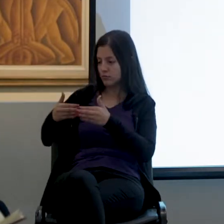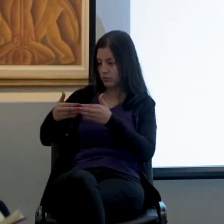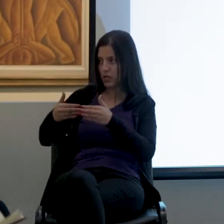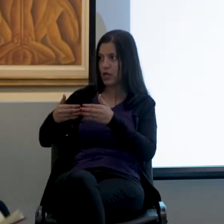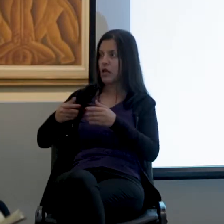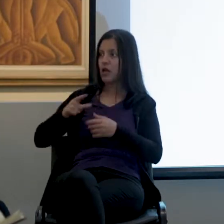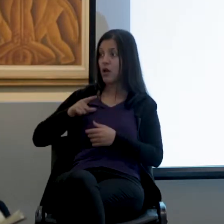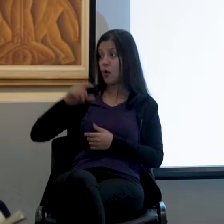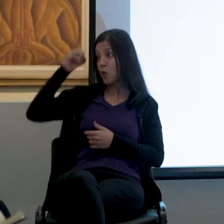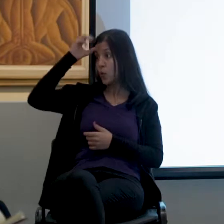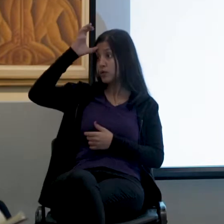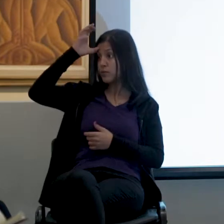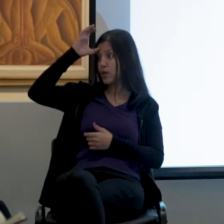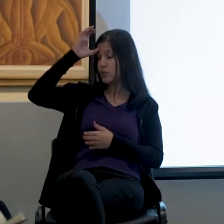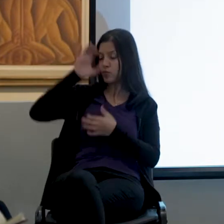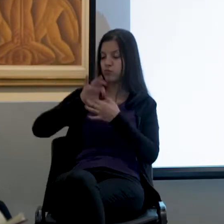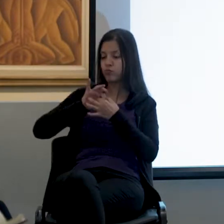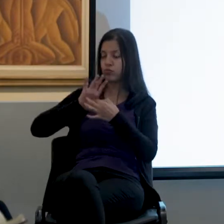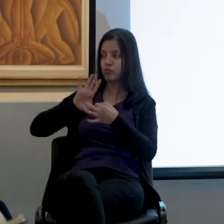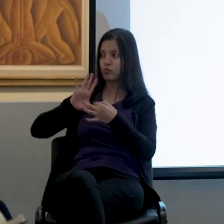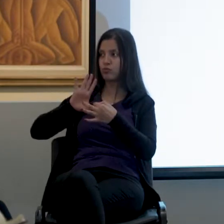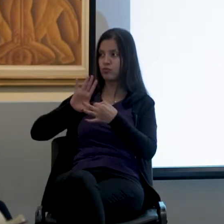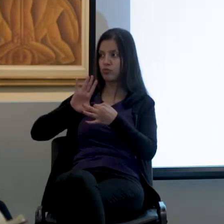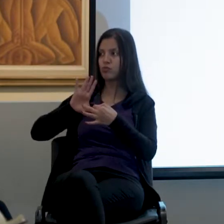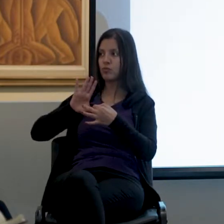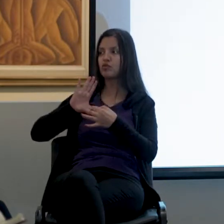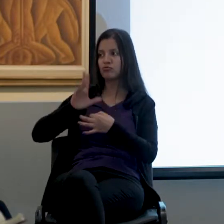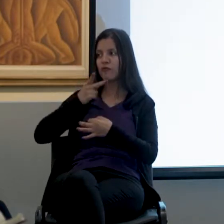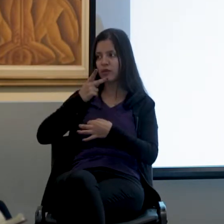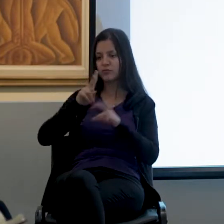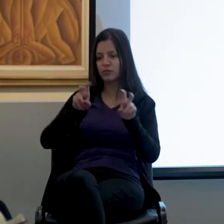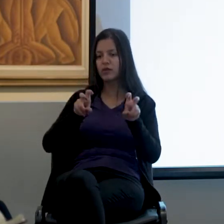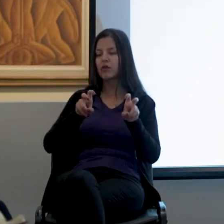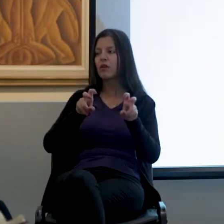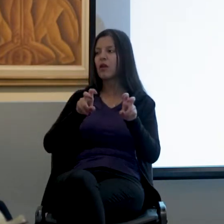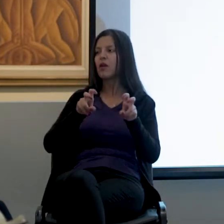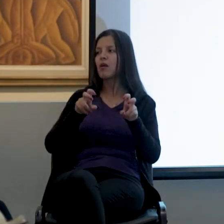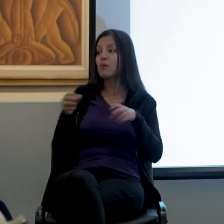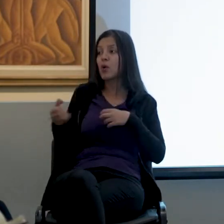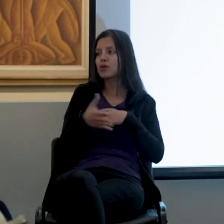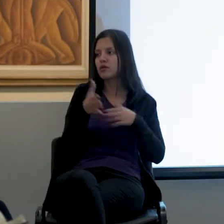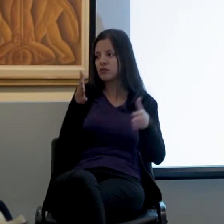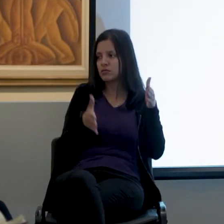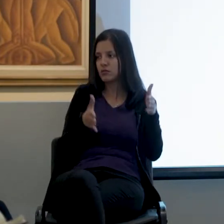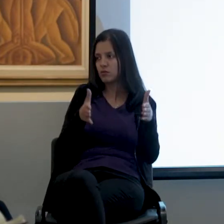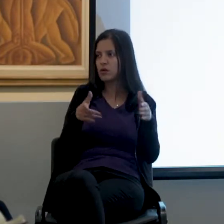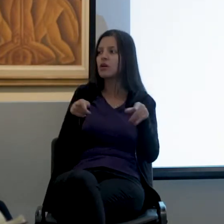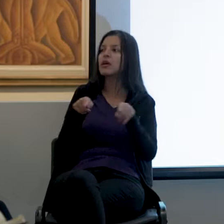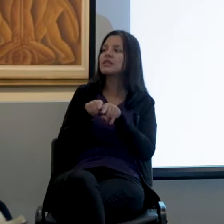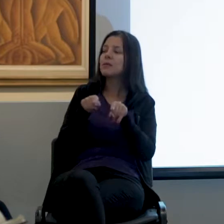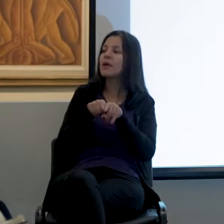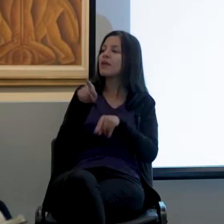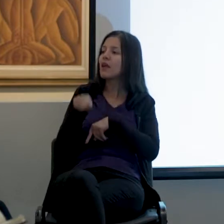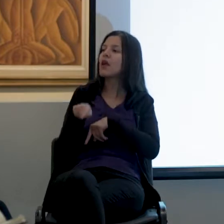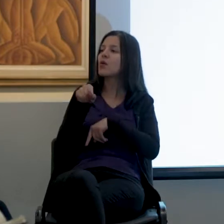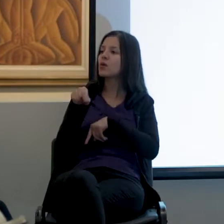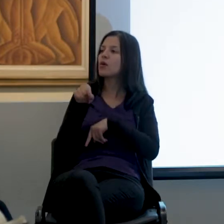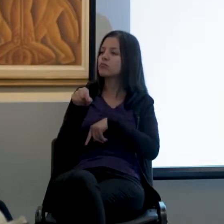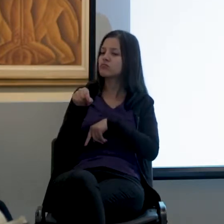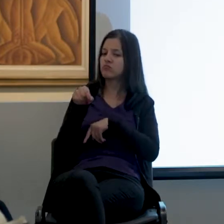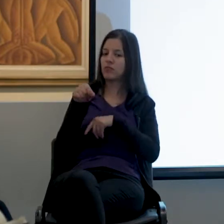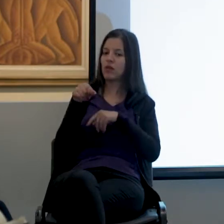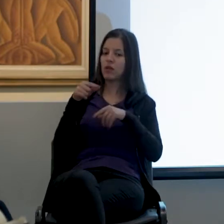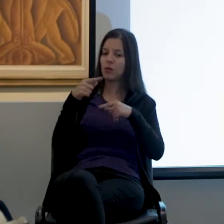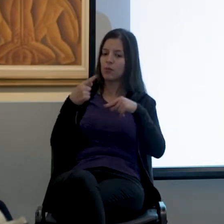do conhecimento, que vai acontecendo, como eu já disse, com a modernização. De outro, ela é parte da constituição política do mundo